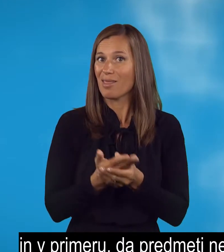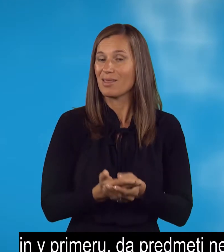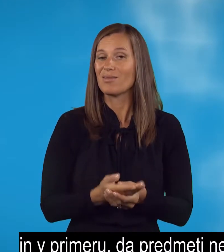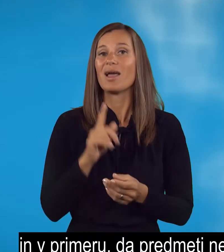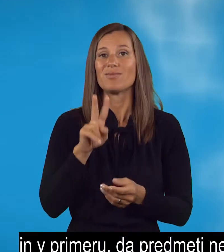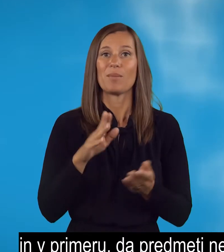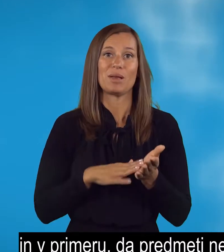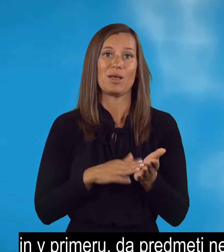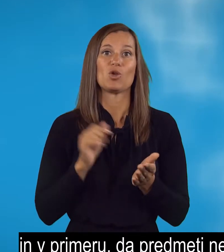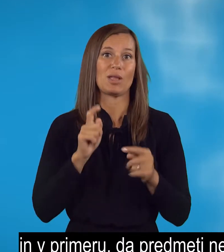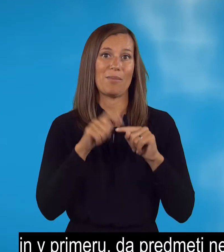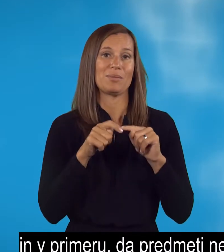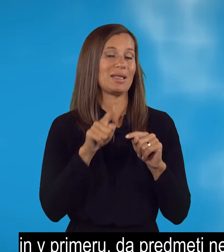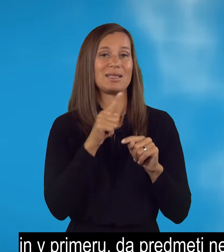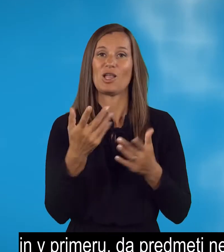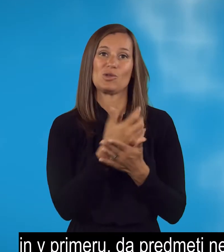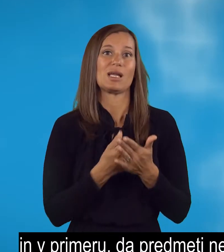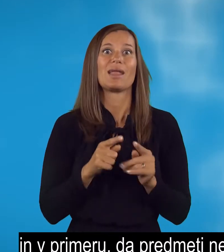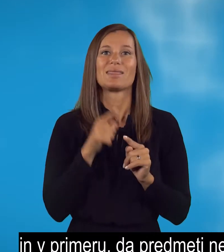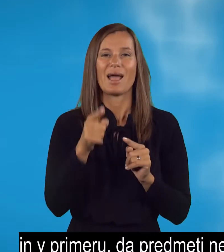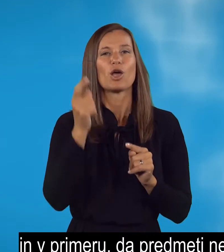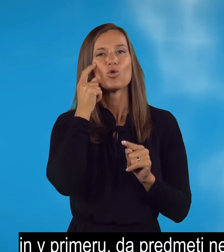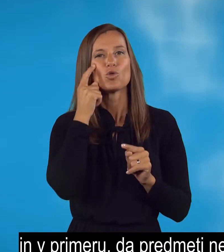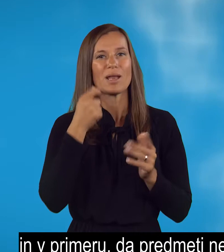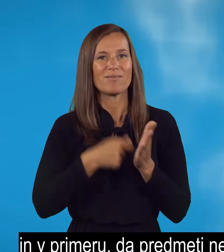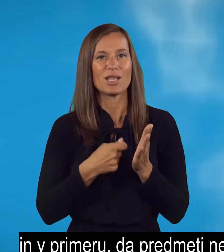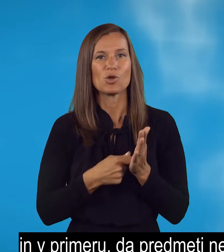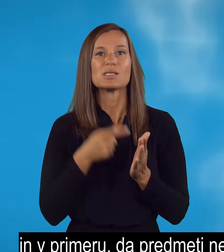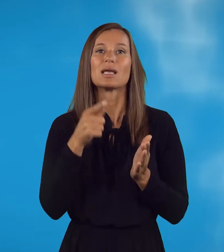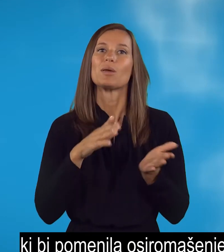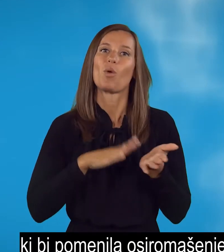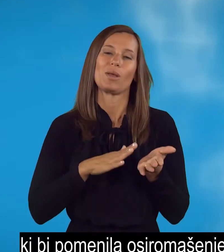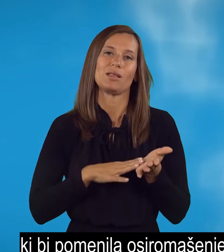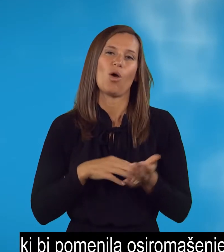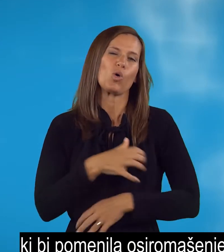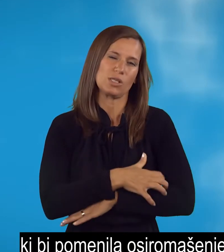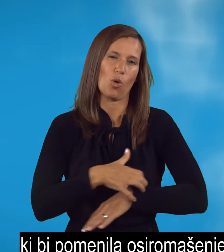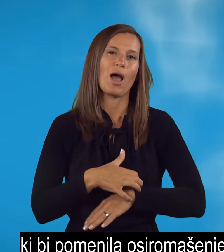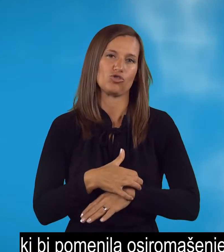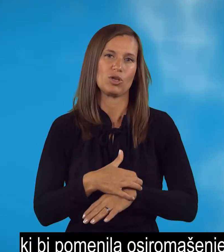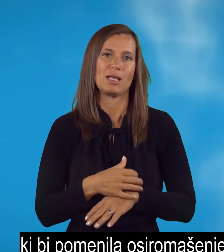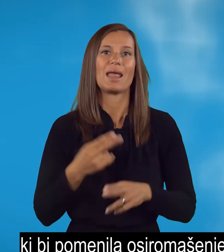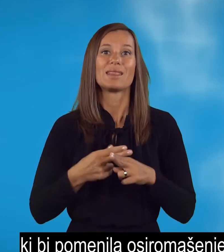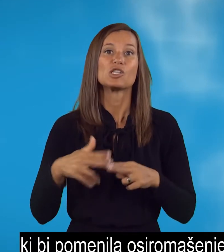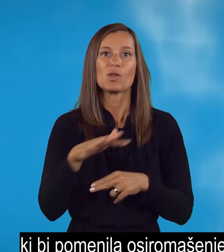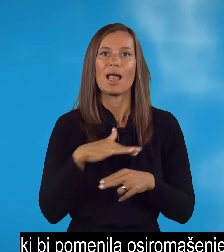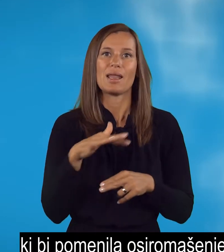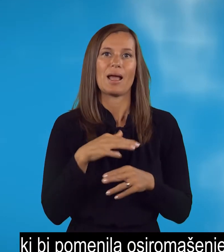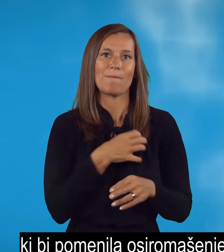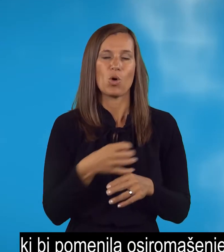v primeru, da predmeti ne dosegajo takšne kulturne vrednosti, ki bi pomenila osiromašenje nacionalnega bogastva